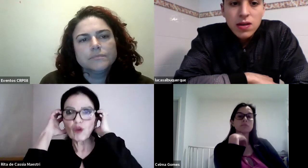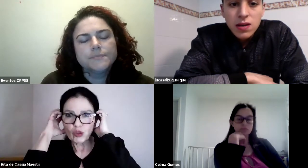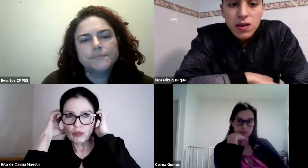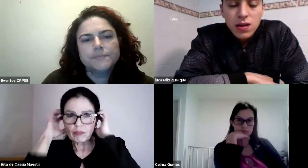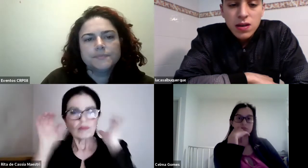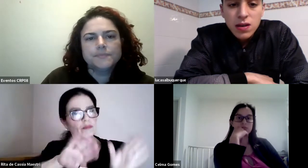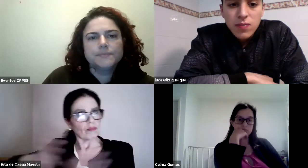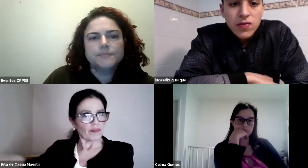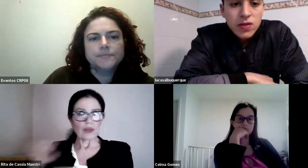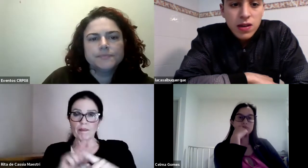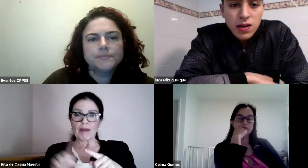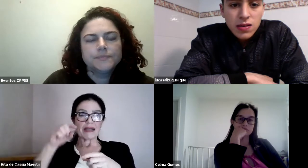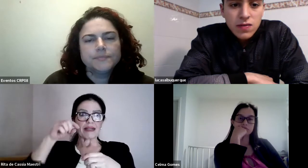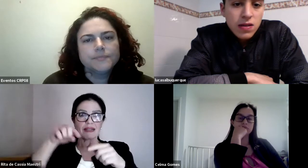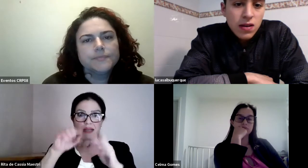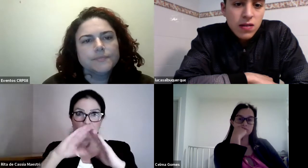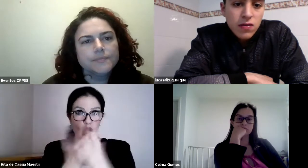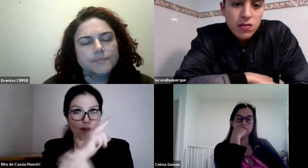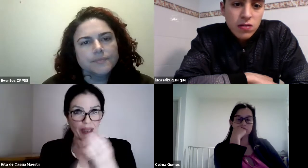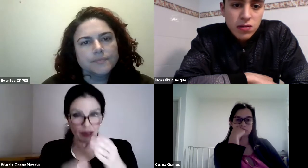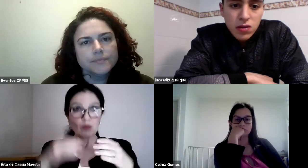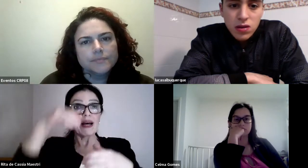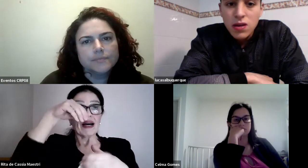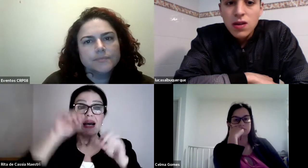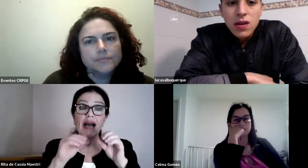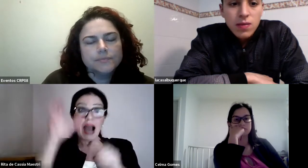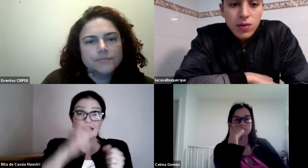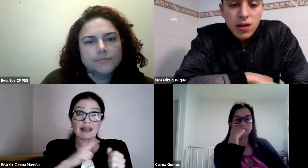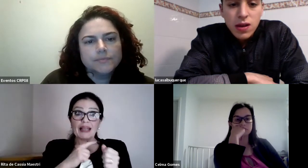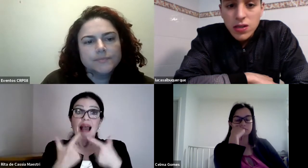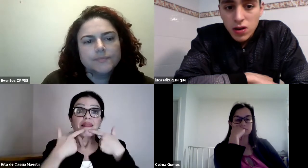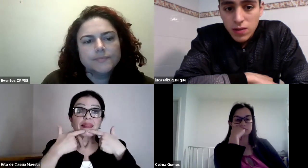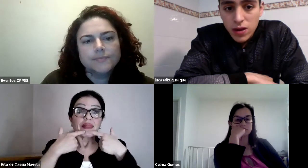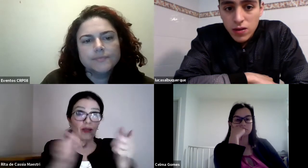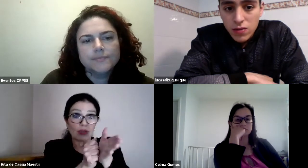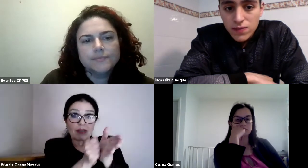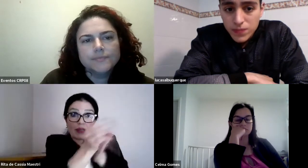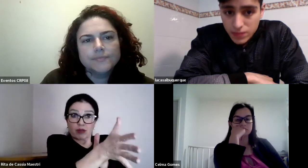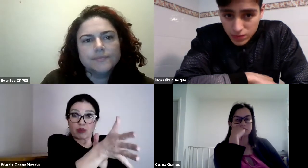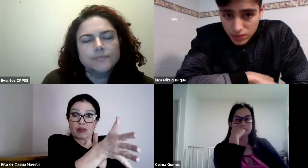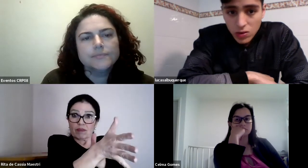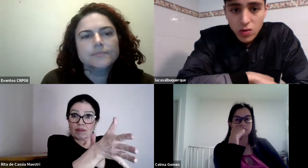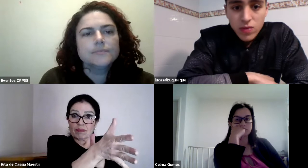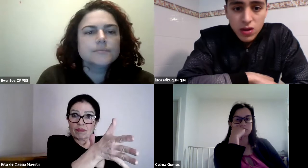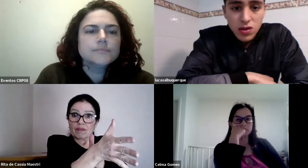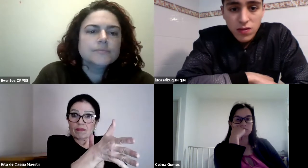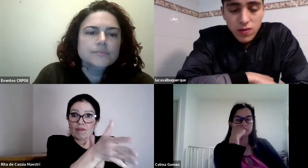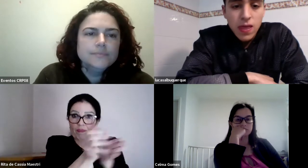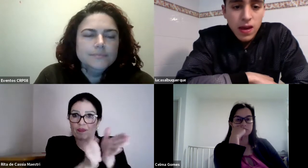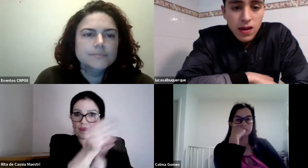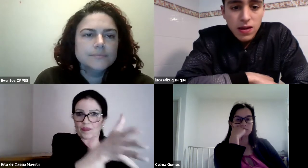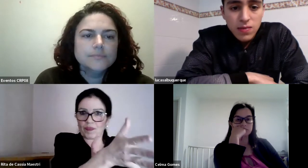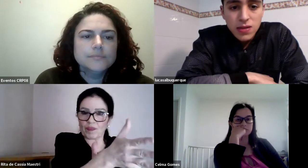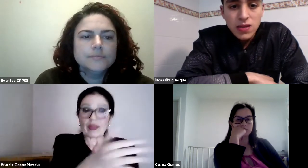busca profissionais da fonoaudiologia, porque na escola bilíngue o